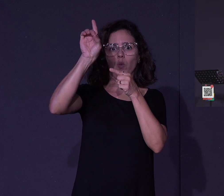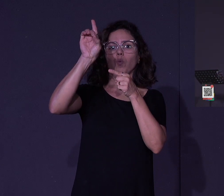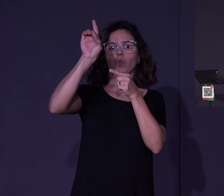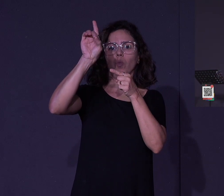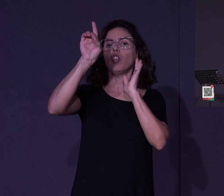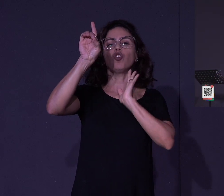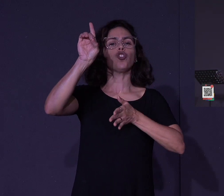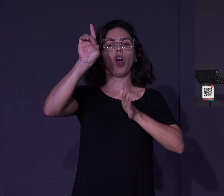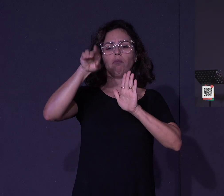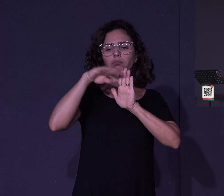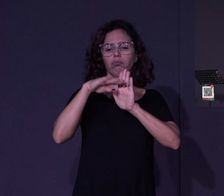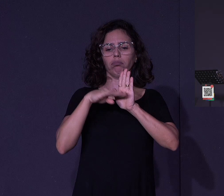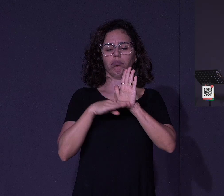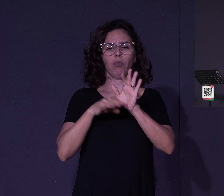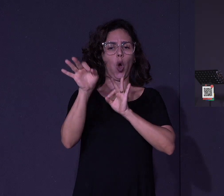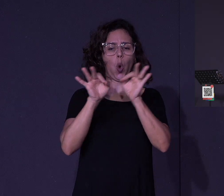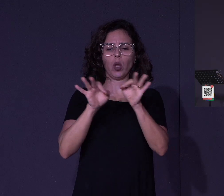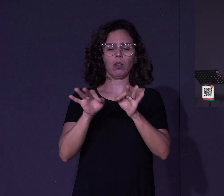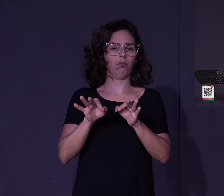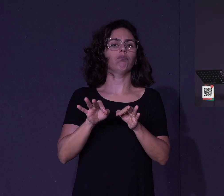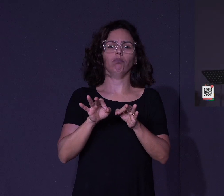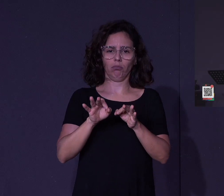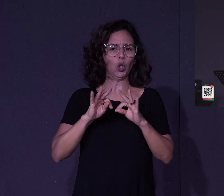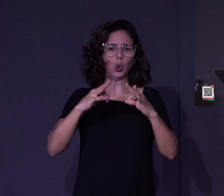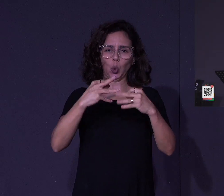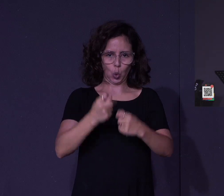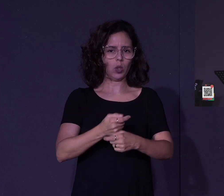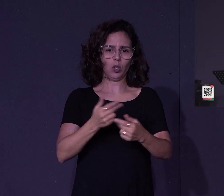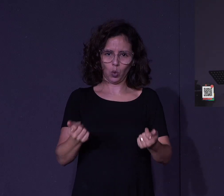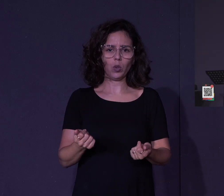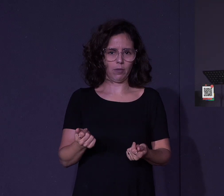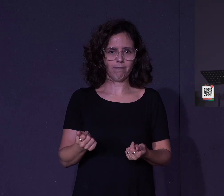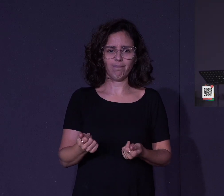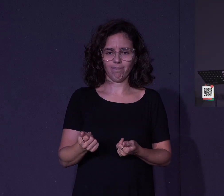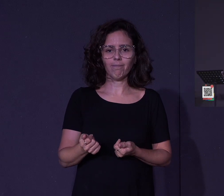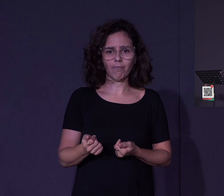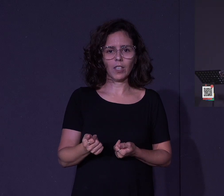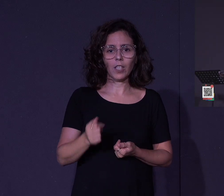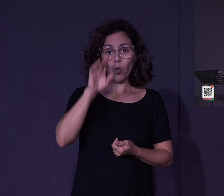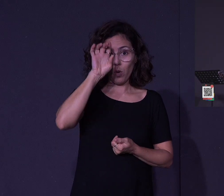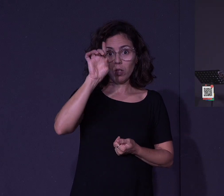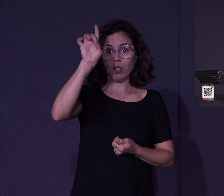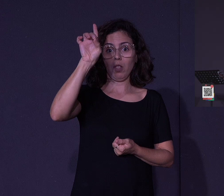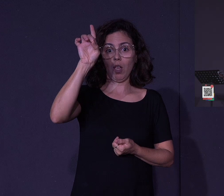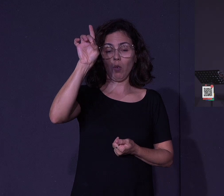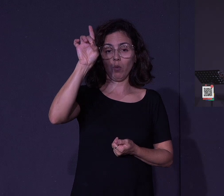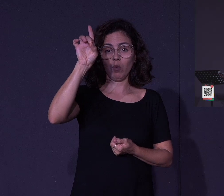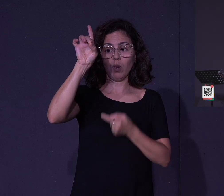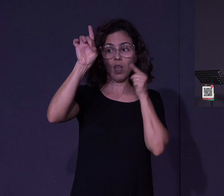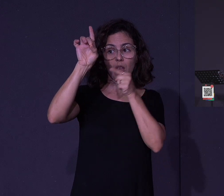verdade que a Bíblia nos ensina é que Ele sempre, me escuta, Ele sempre vem de encontro às